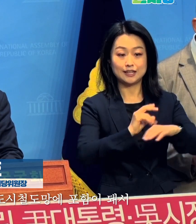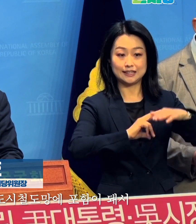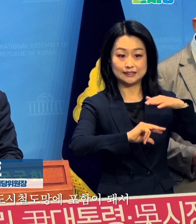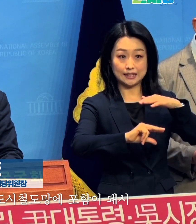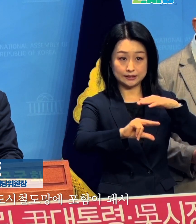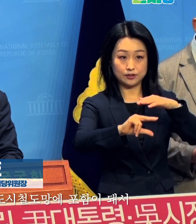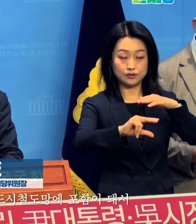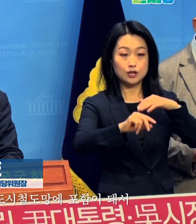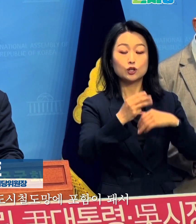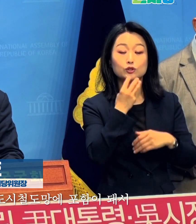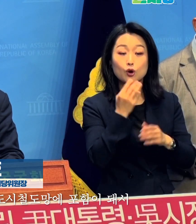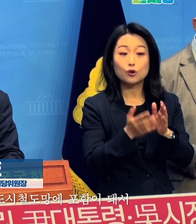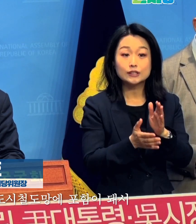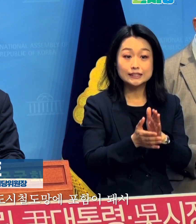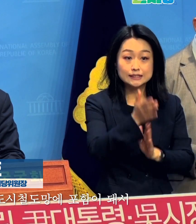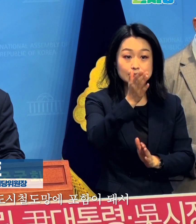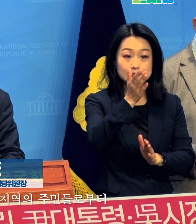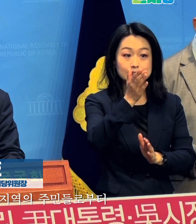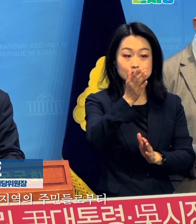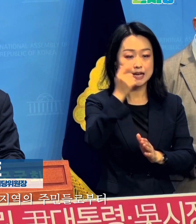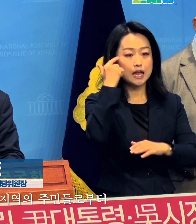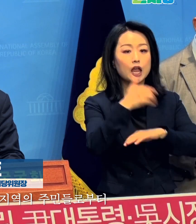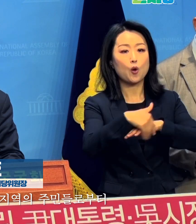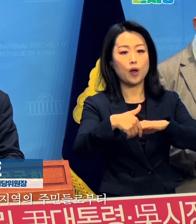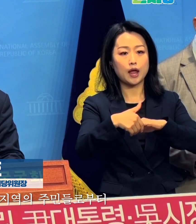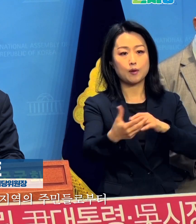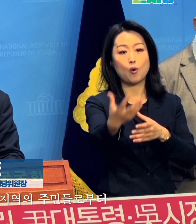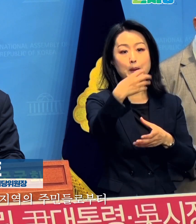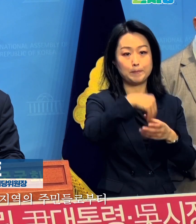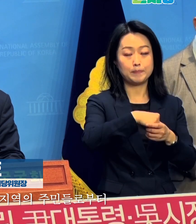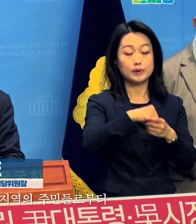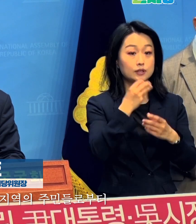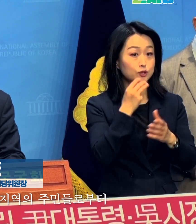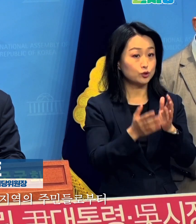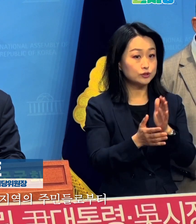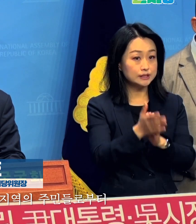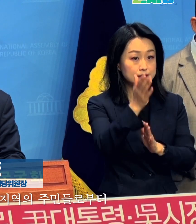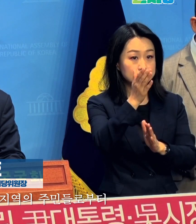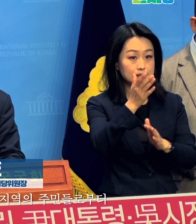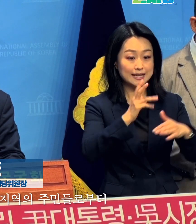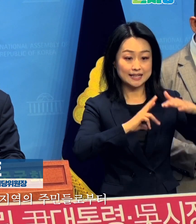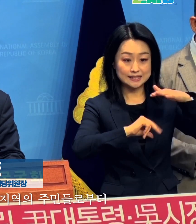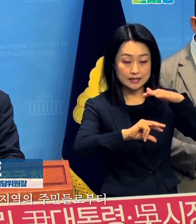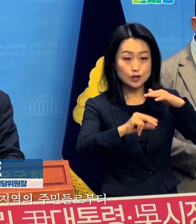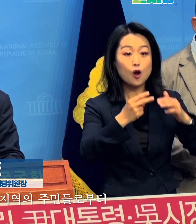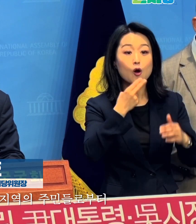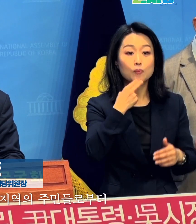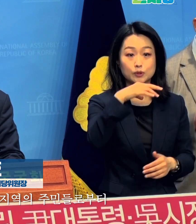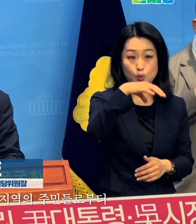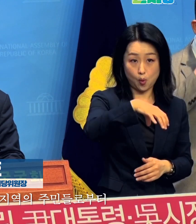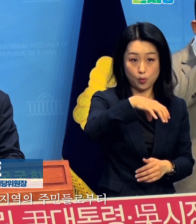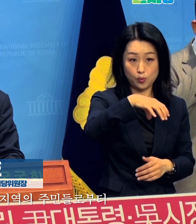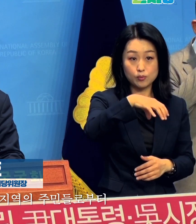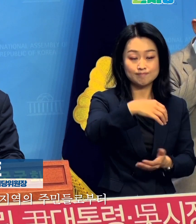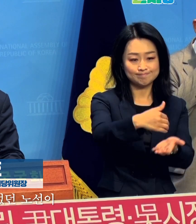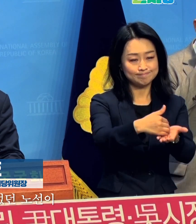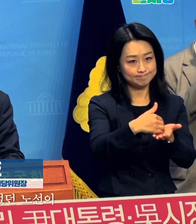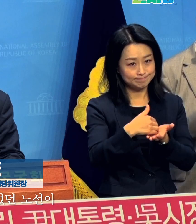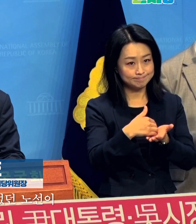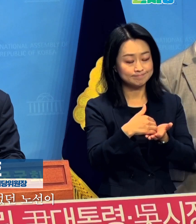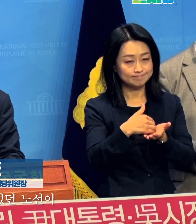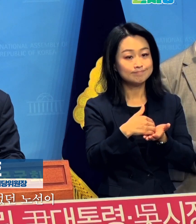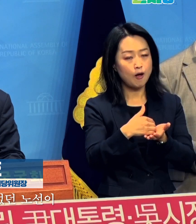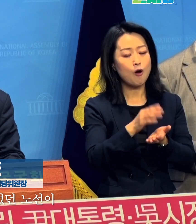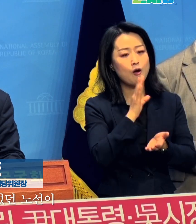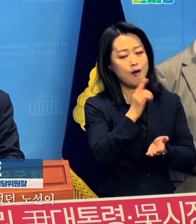서울시 도시철도망에 포함이 돼서 특히 서울시의 도시철도 소외 지역의 주민들로부터